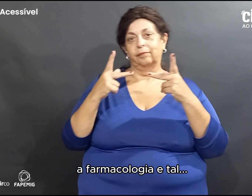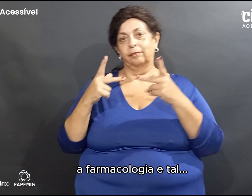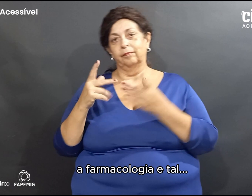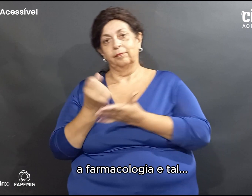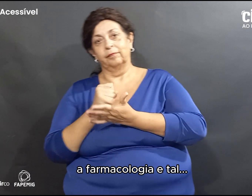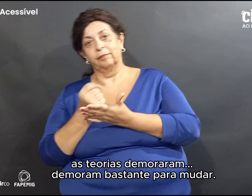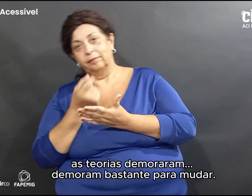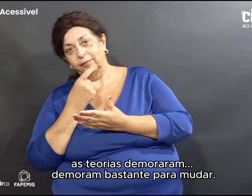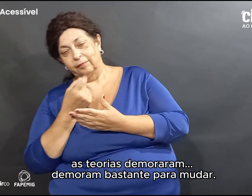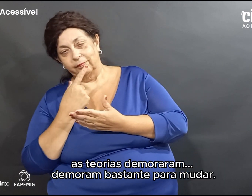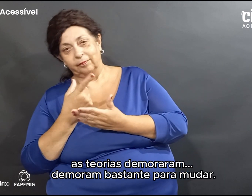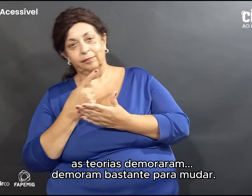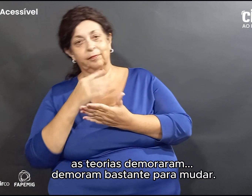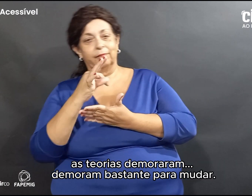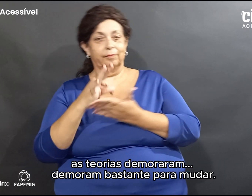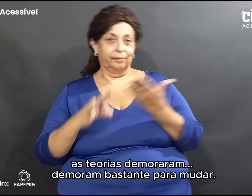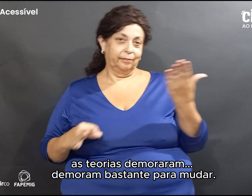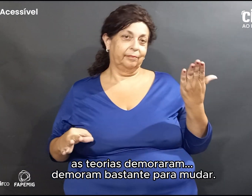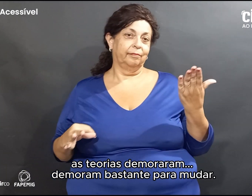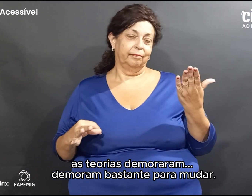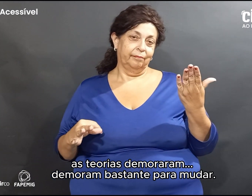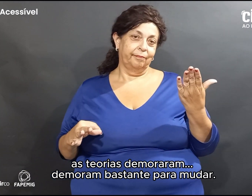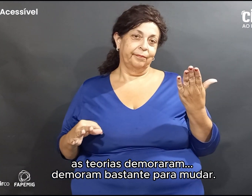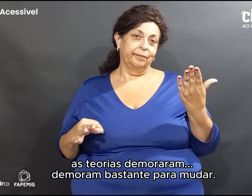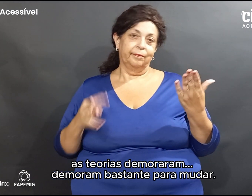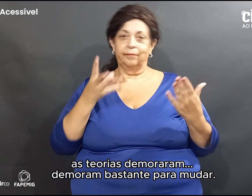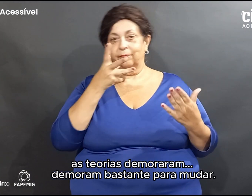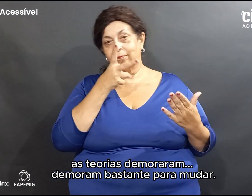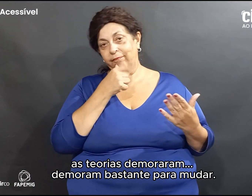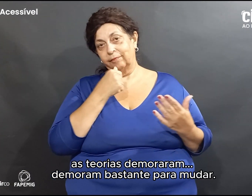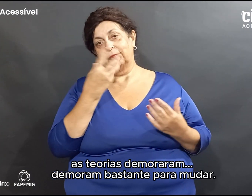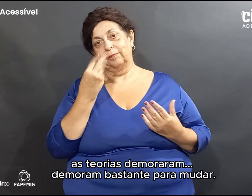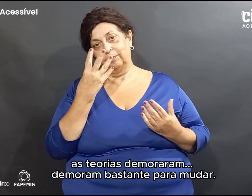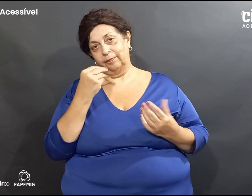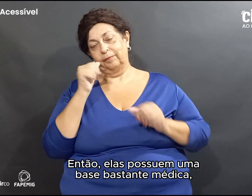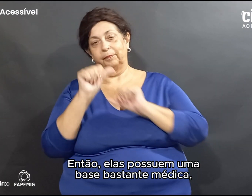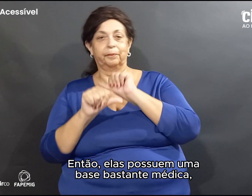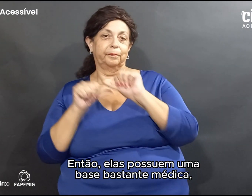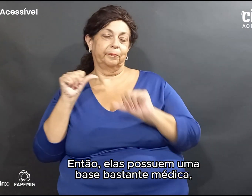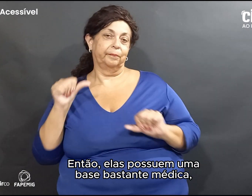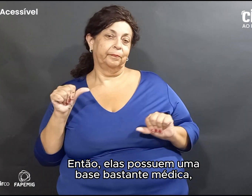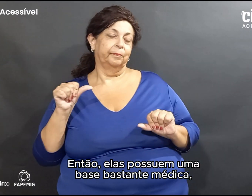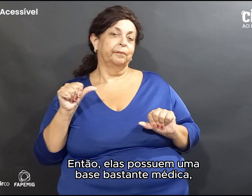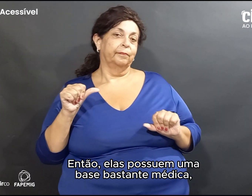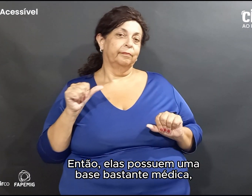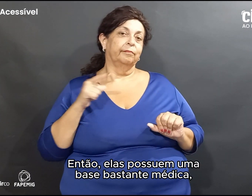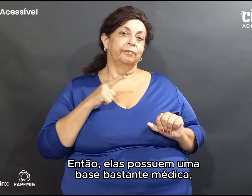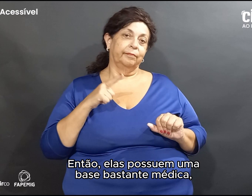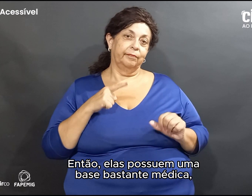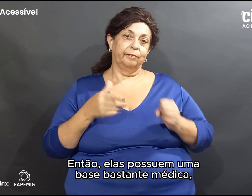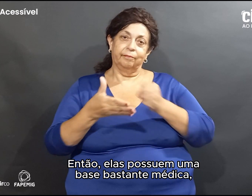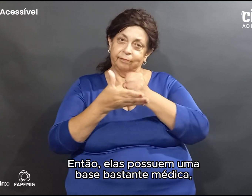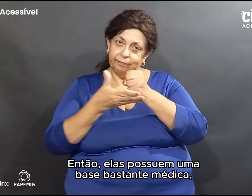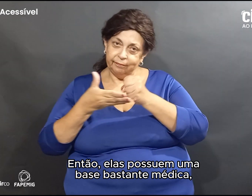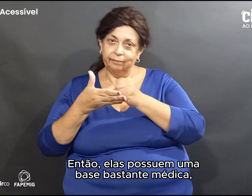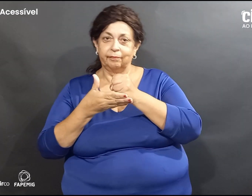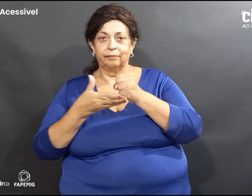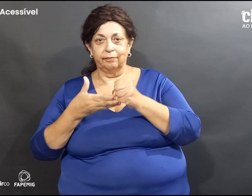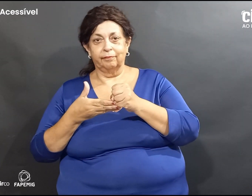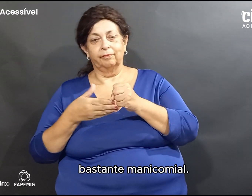tal, as teorias, elas demoram bastante para mudar. Então, elas possuem uma base bastante médica,